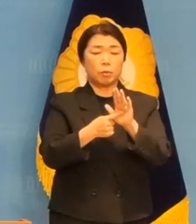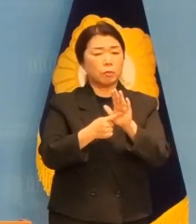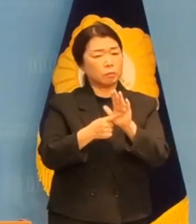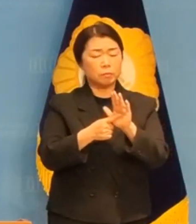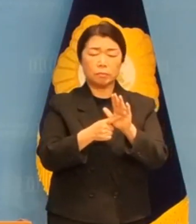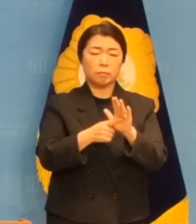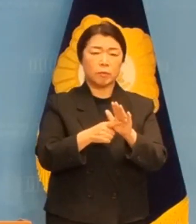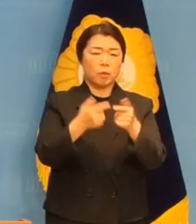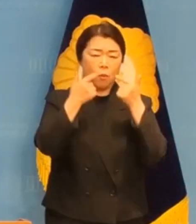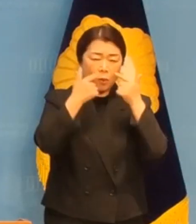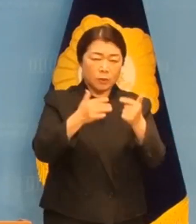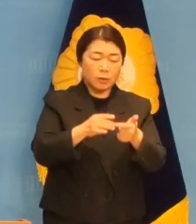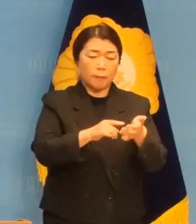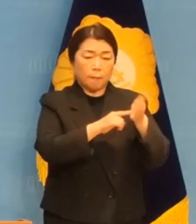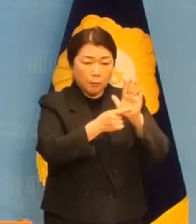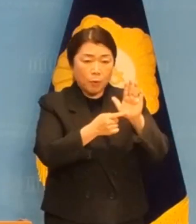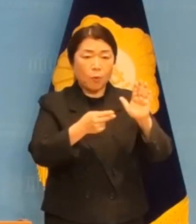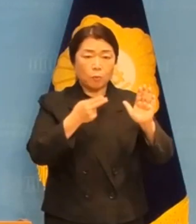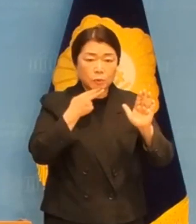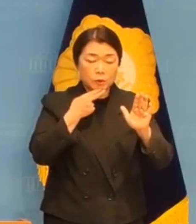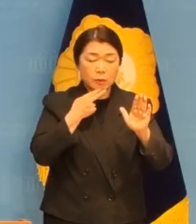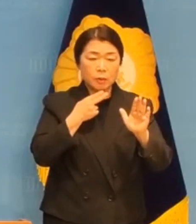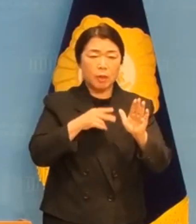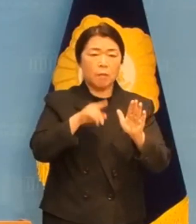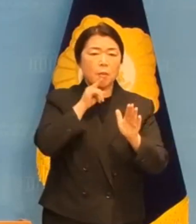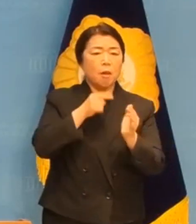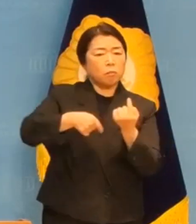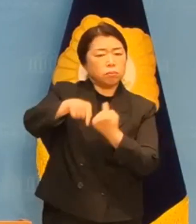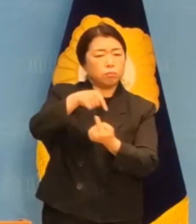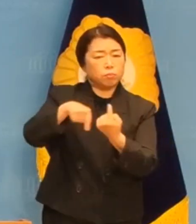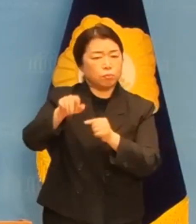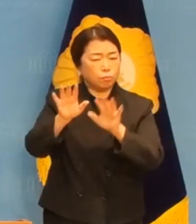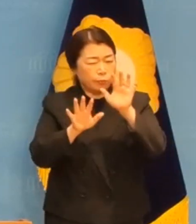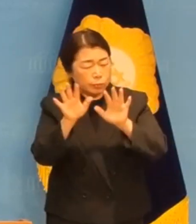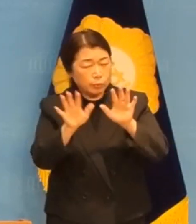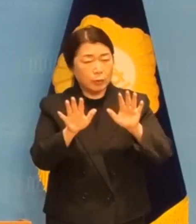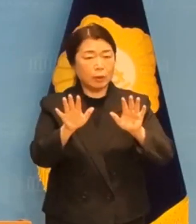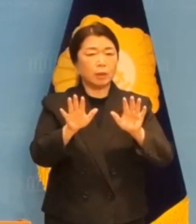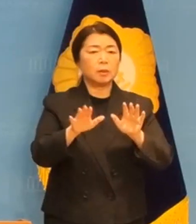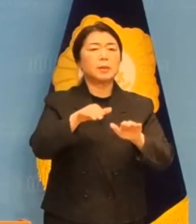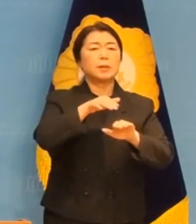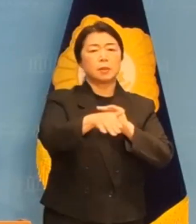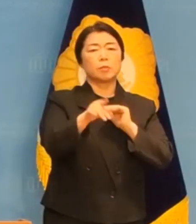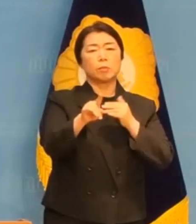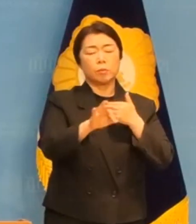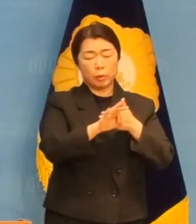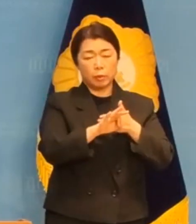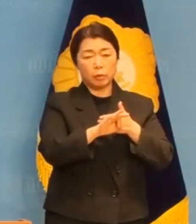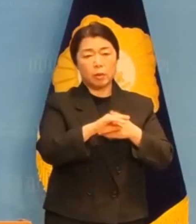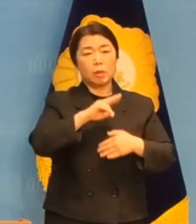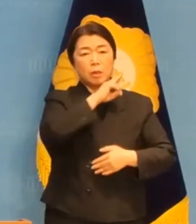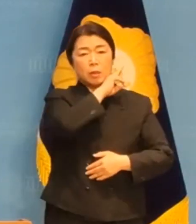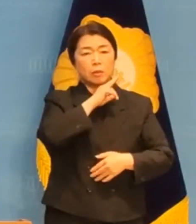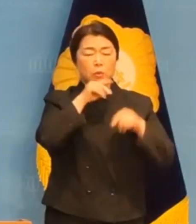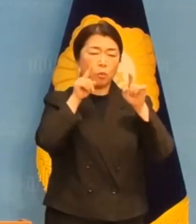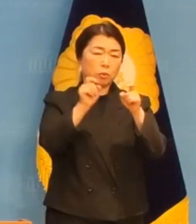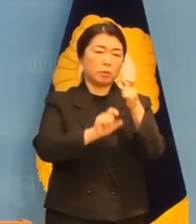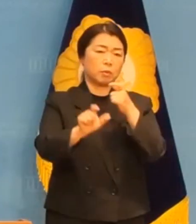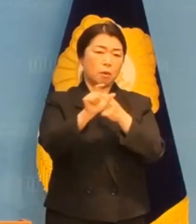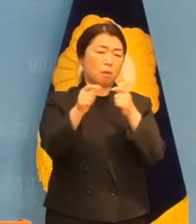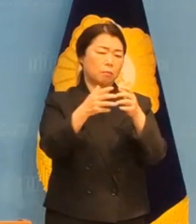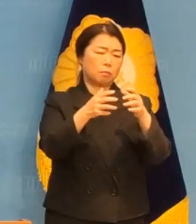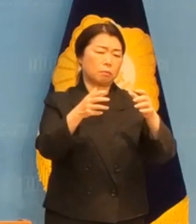사실관계를 명확히 밝히기보다 논점을 흐리려는 알리바이 제시는 의혹을 해소하기는커녕 오히려